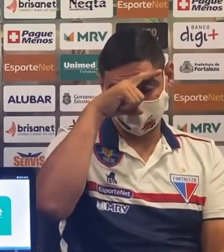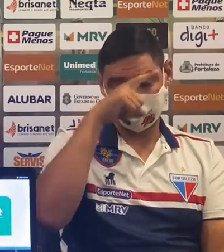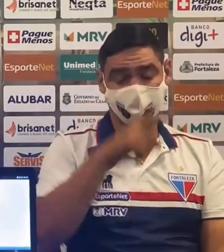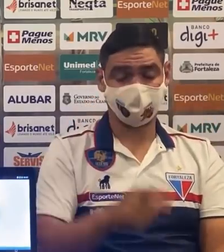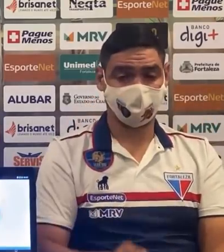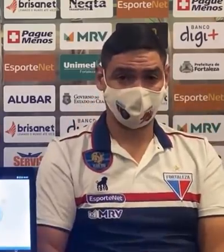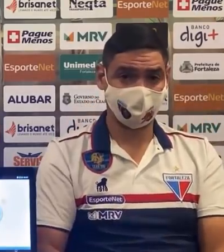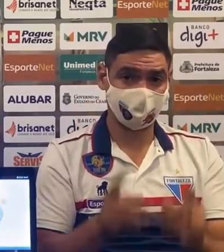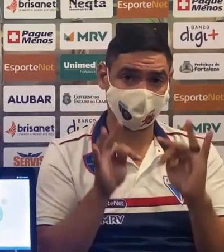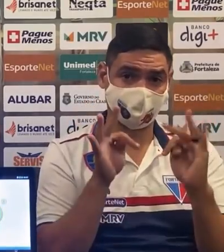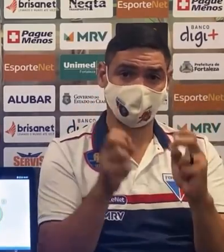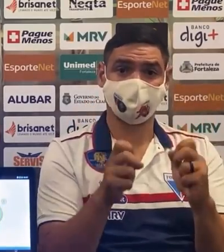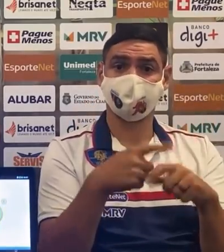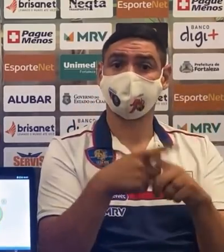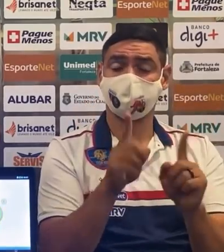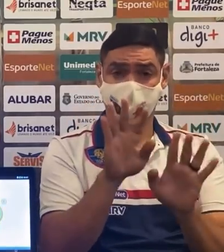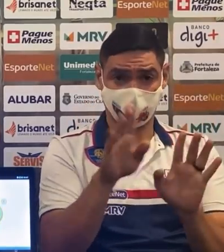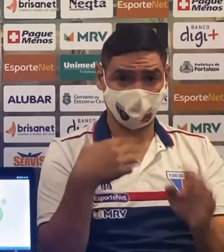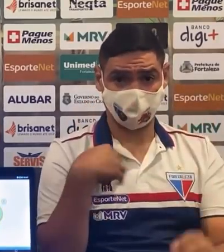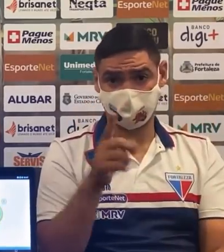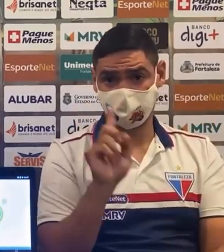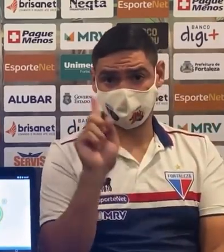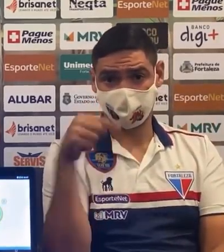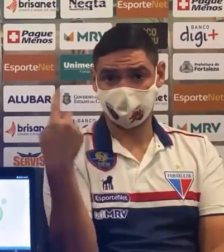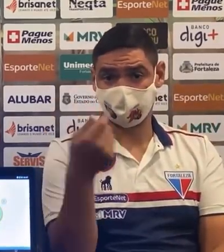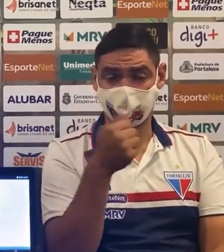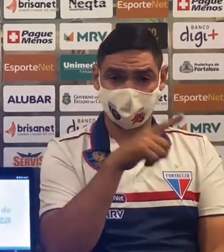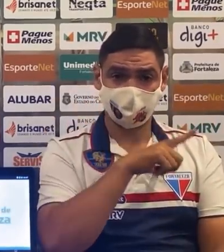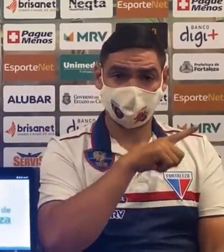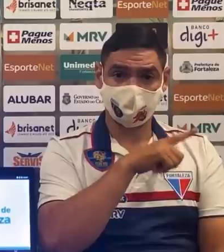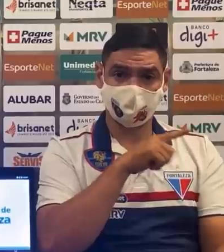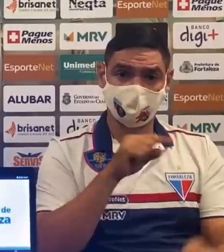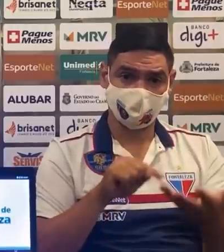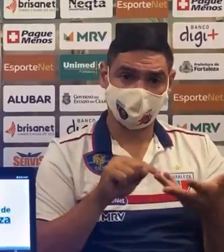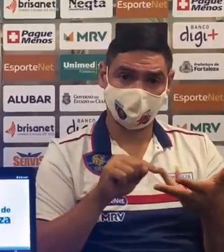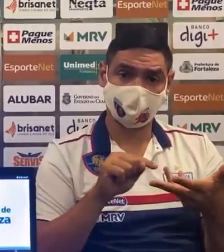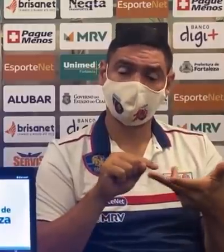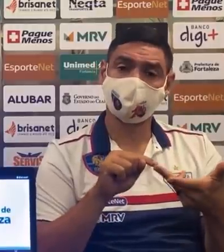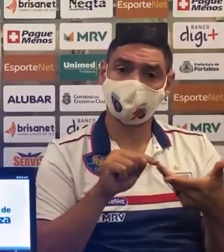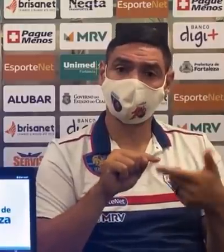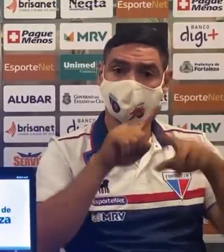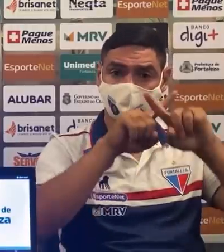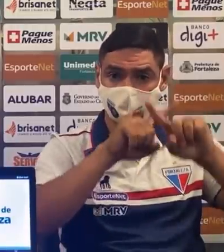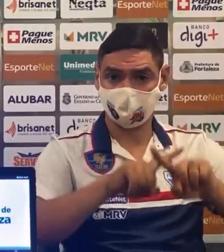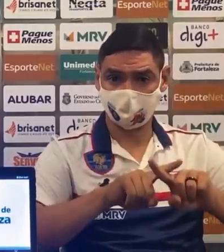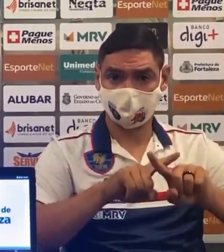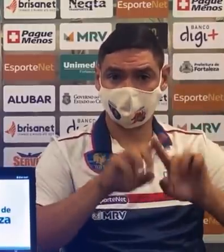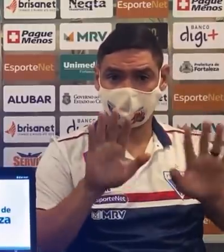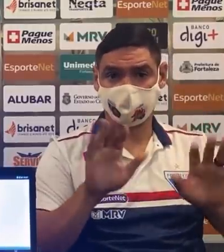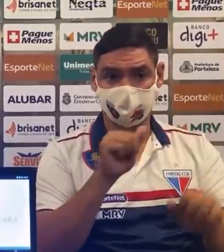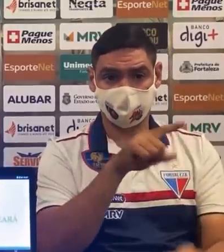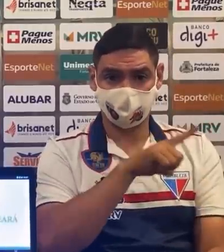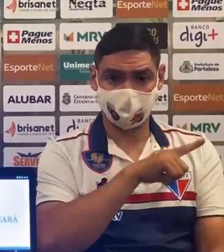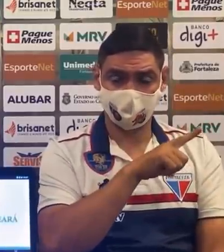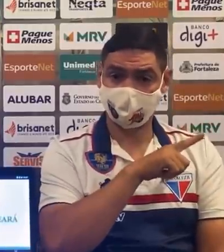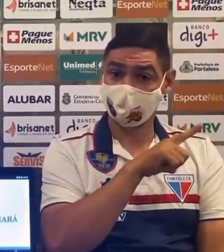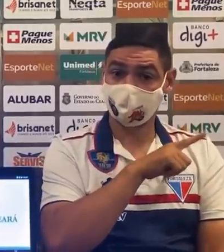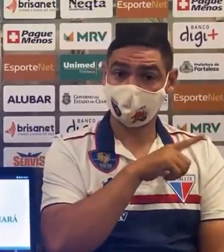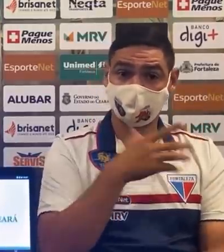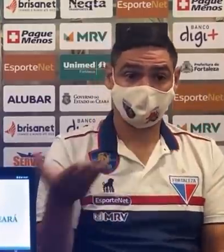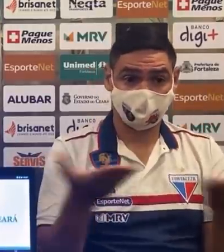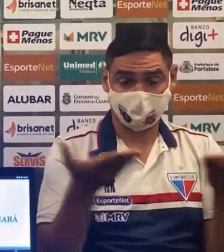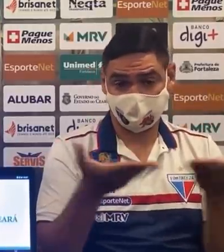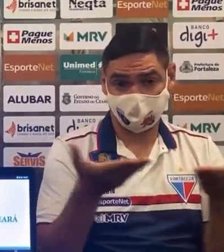aspectos, mas a gente também não... A gente tem uma série de jogos pela frente, não pode fazer terra arrasada, deixar de confiar